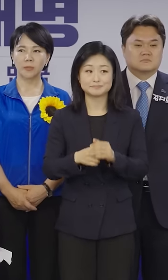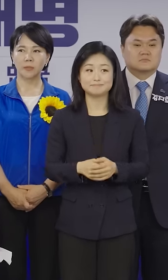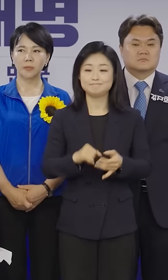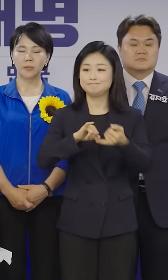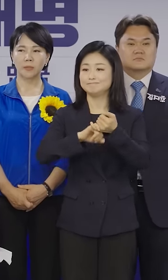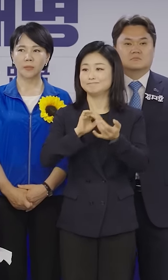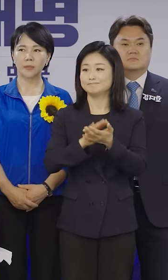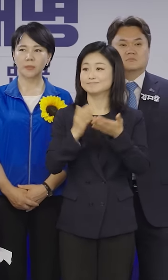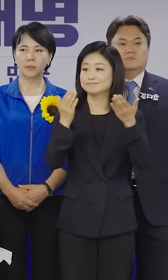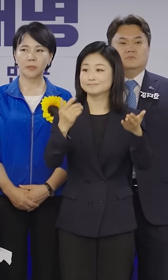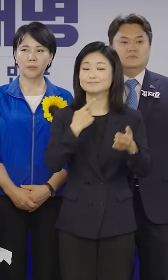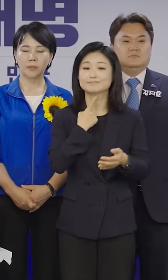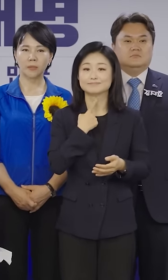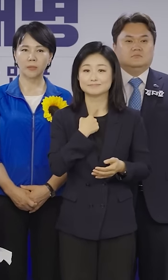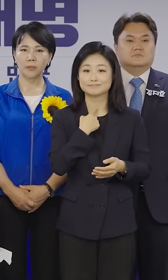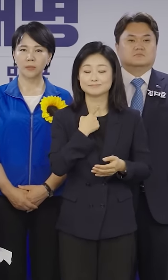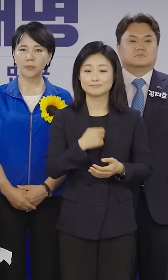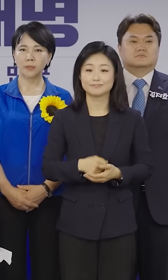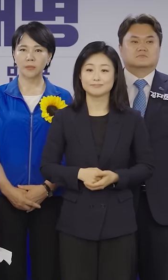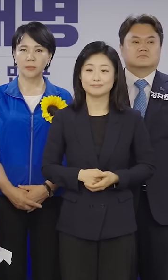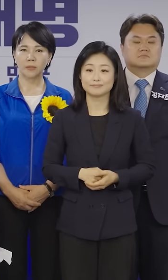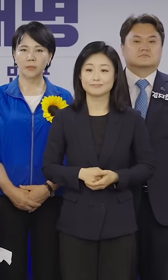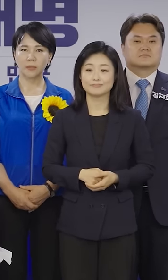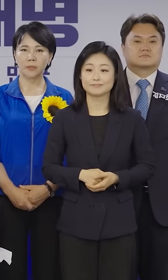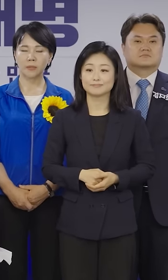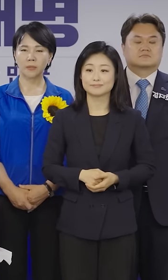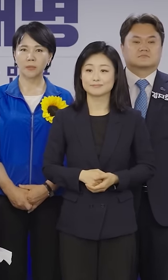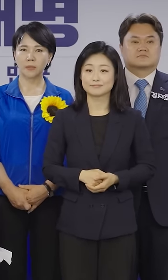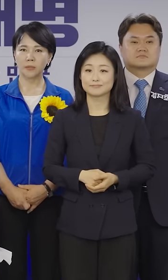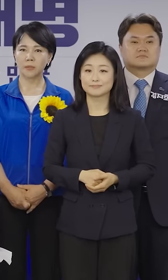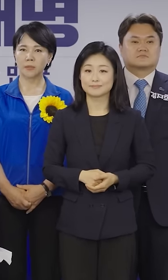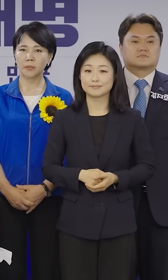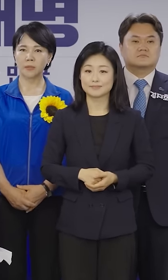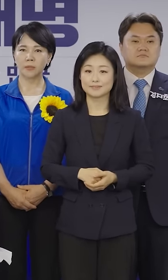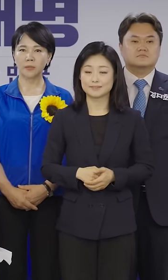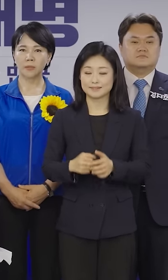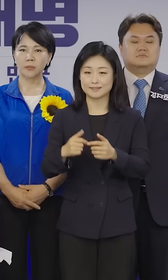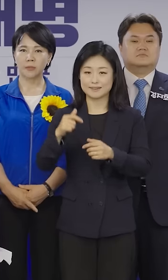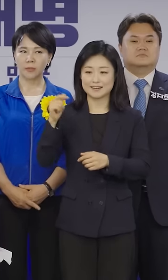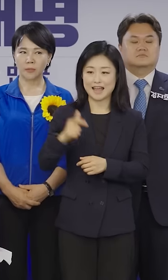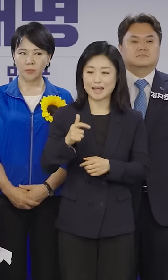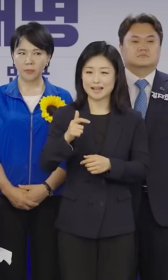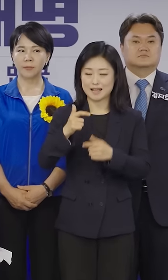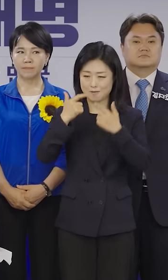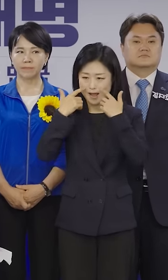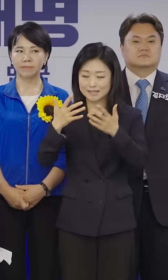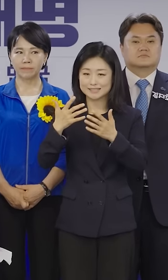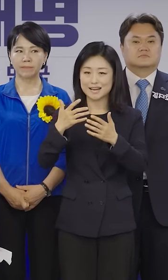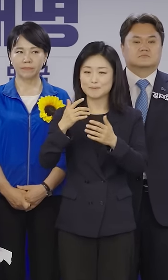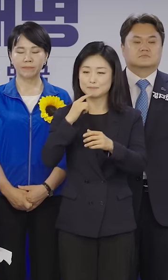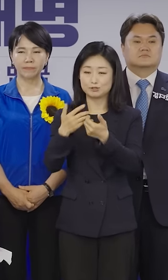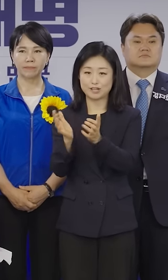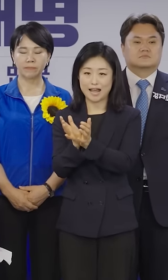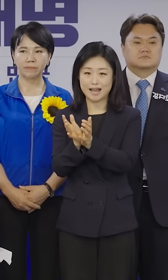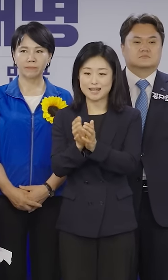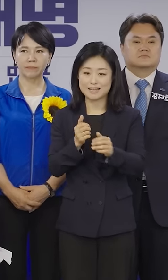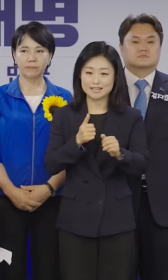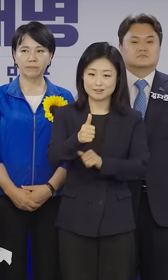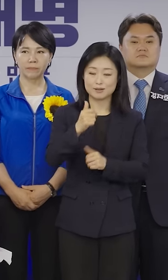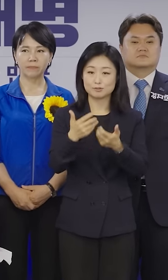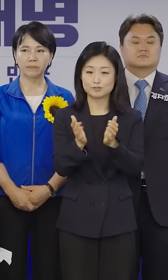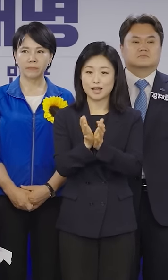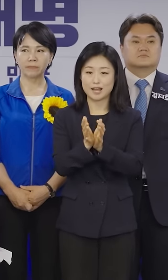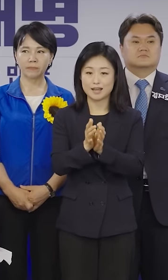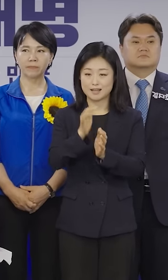몇 가지 약속을 드렸었는데 그 중에 하나가 강한 민주당, 이기는 민주당,